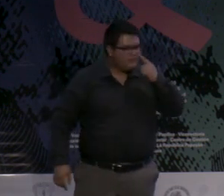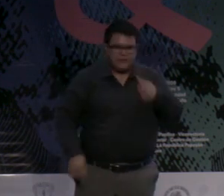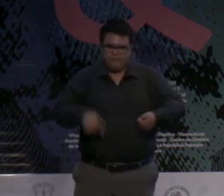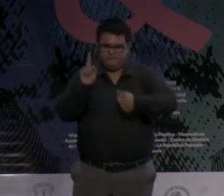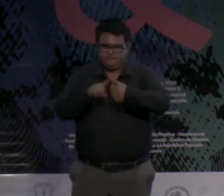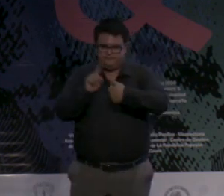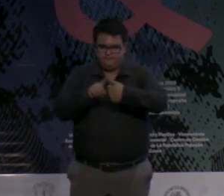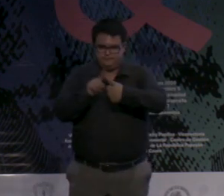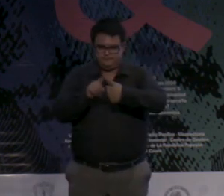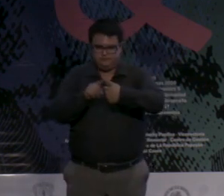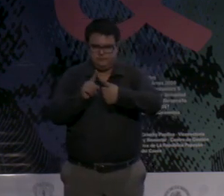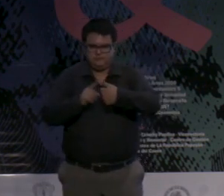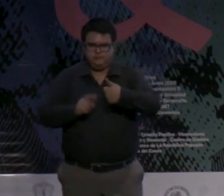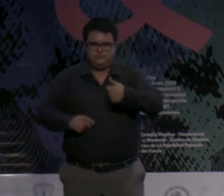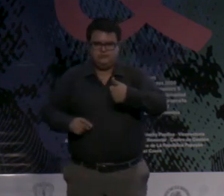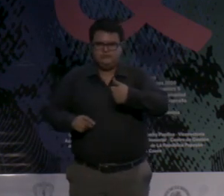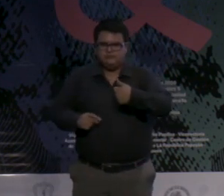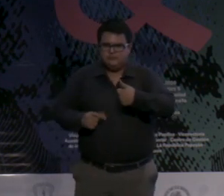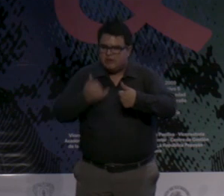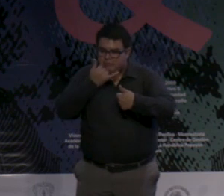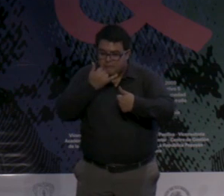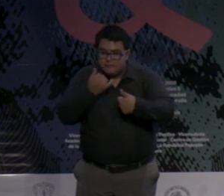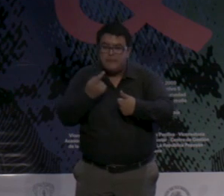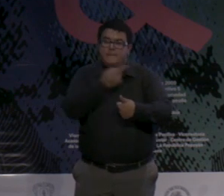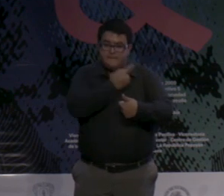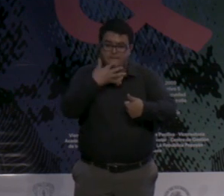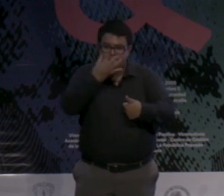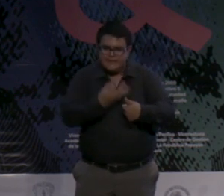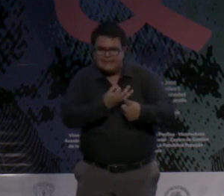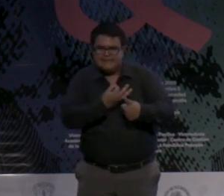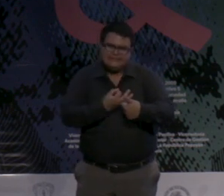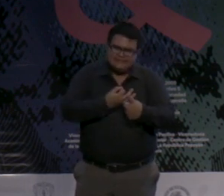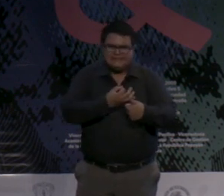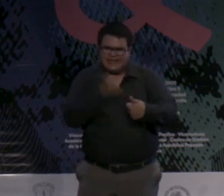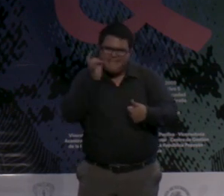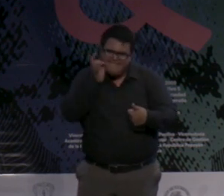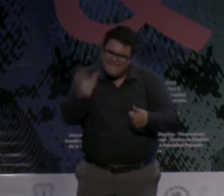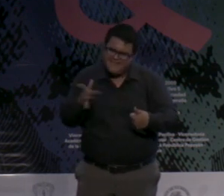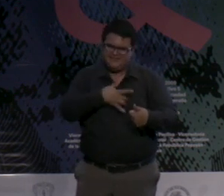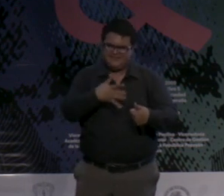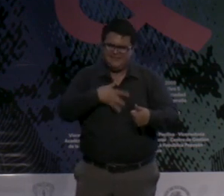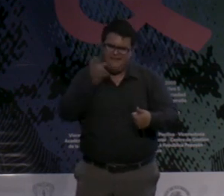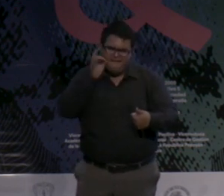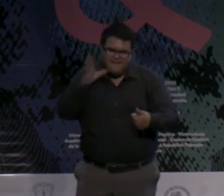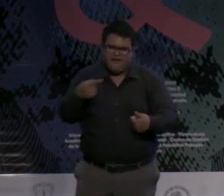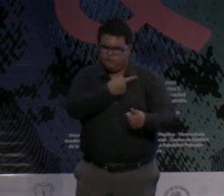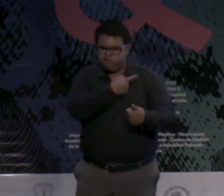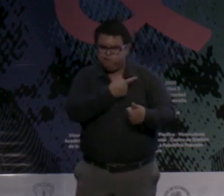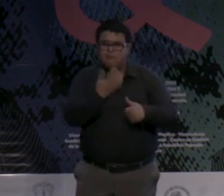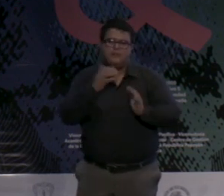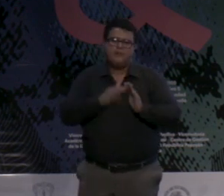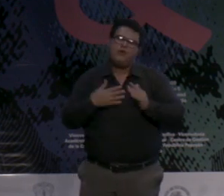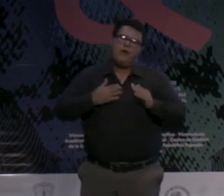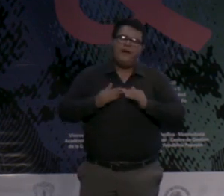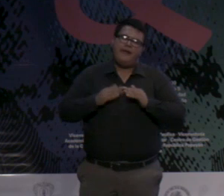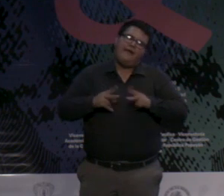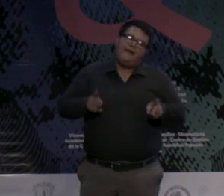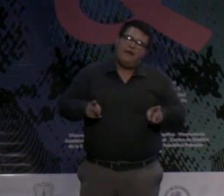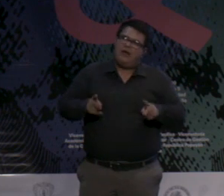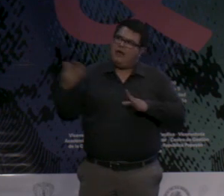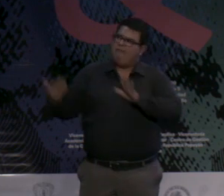Una, que parece que es muy grave, se siente que es grave que uno estando en su casa lo ataque la